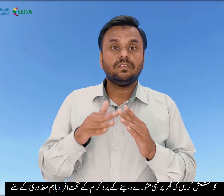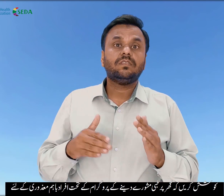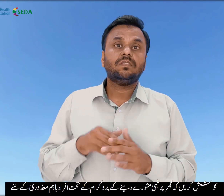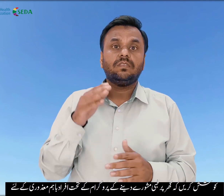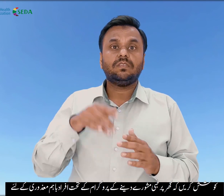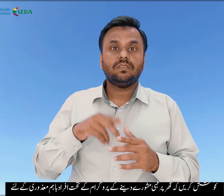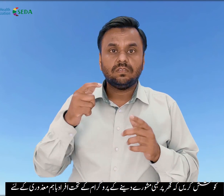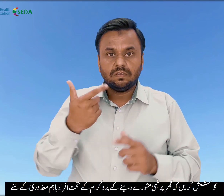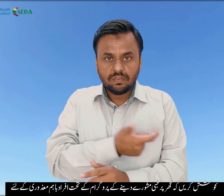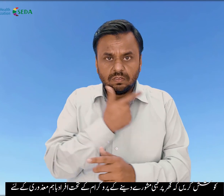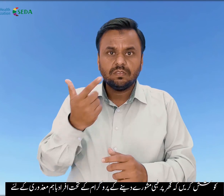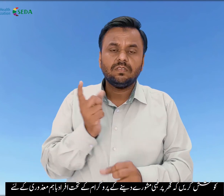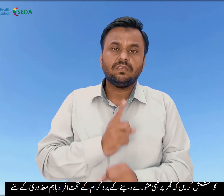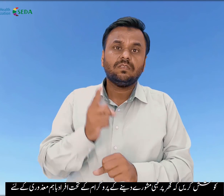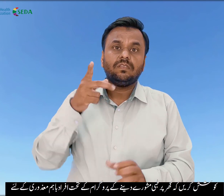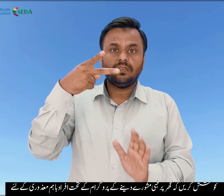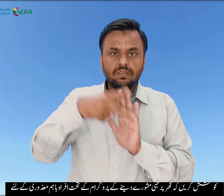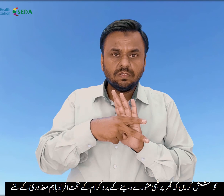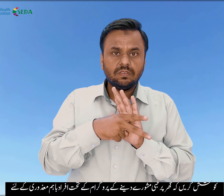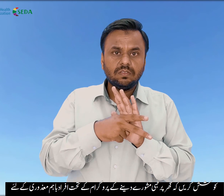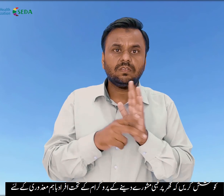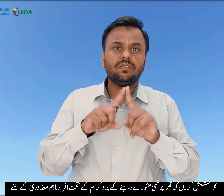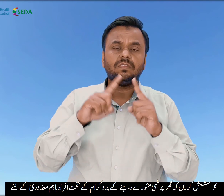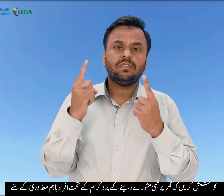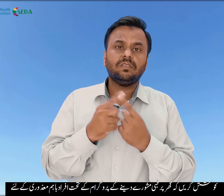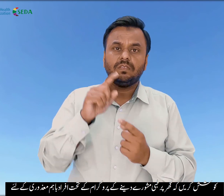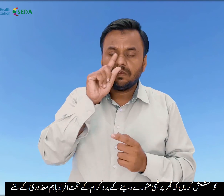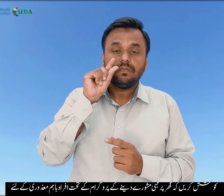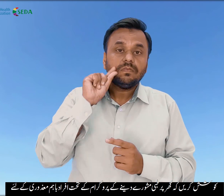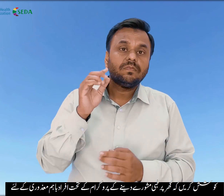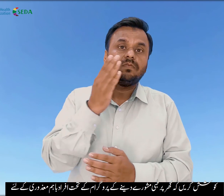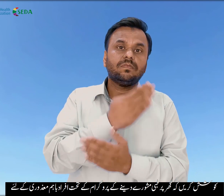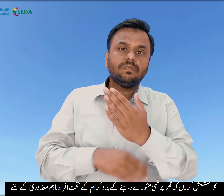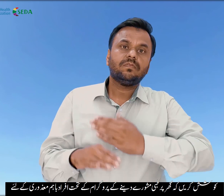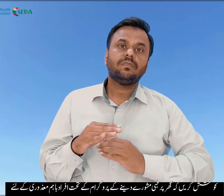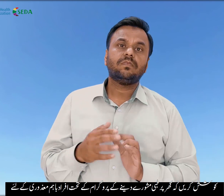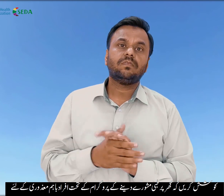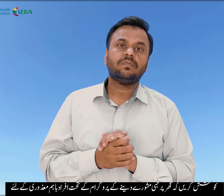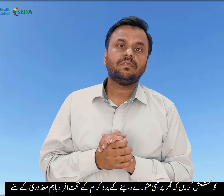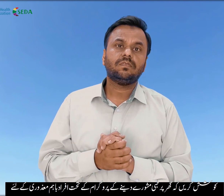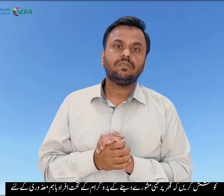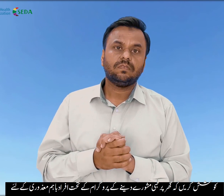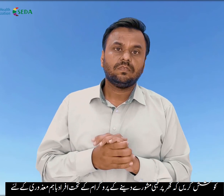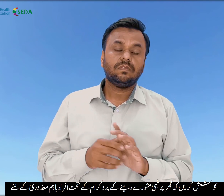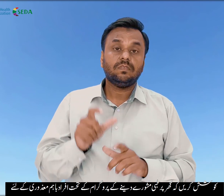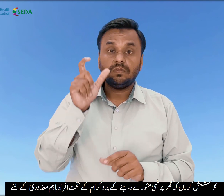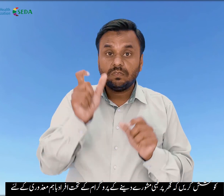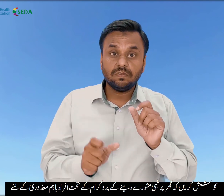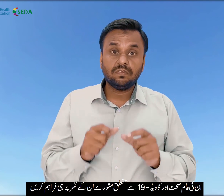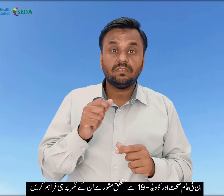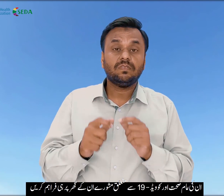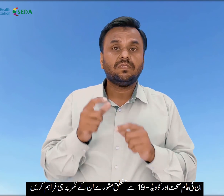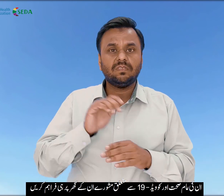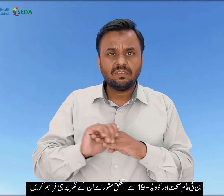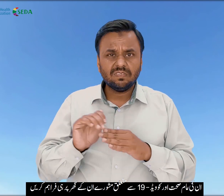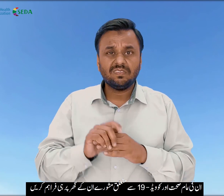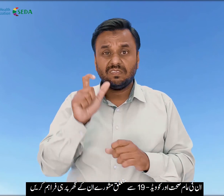پر طبی مشورے دینے کے پروگرام کے تحت افراد باہم معذوری کے لیے ان کی عام صحت